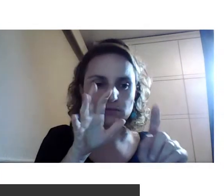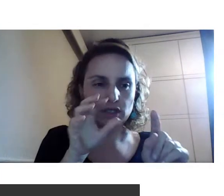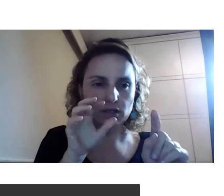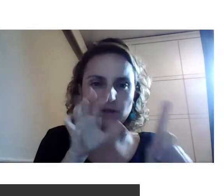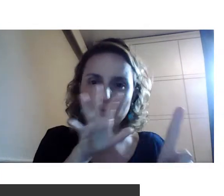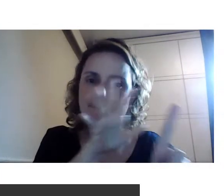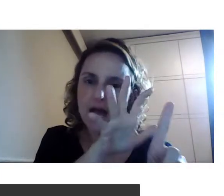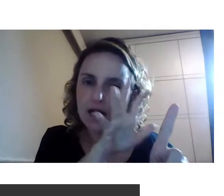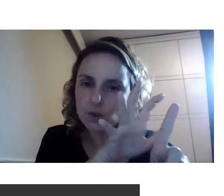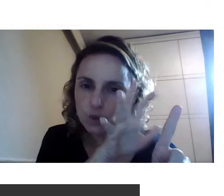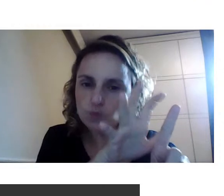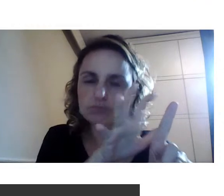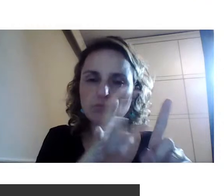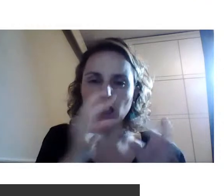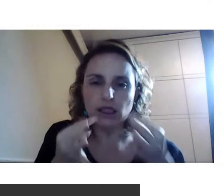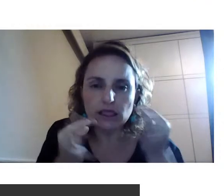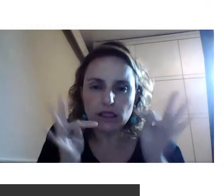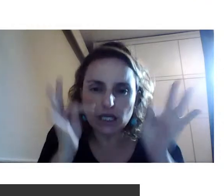eu